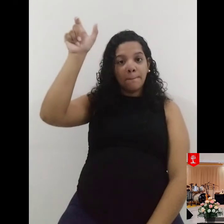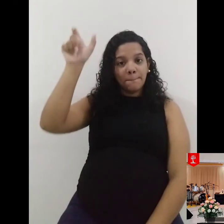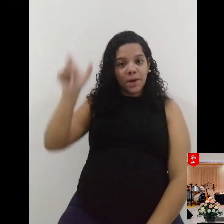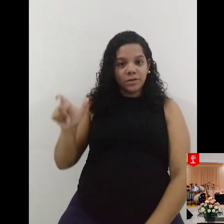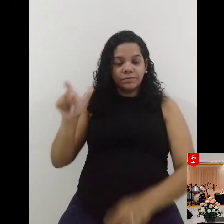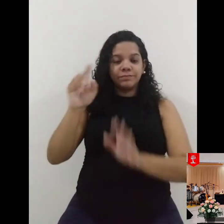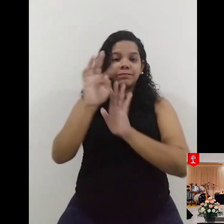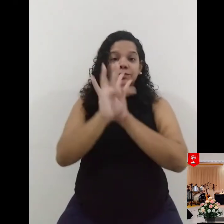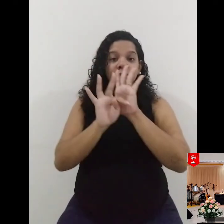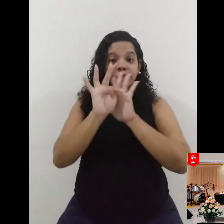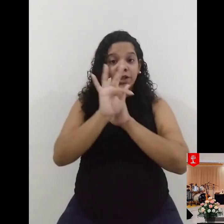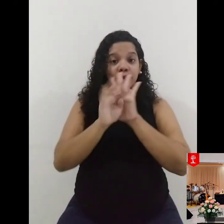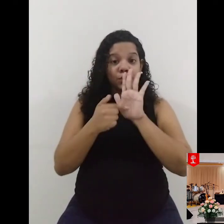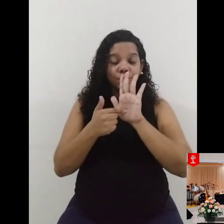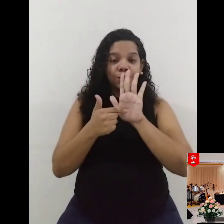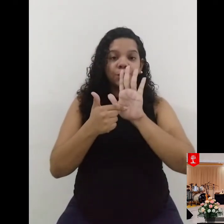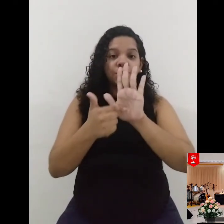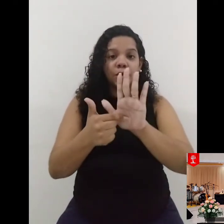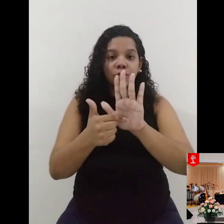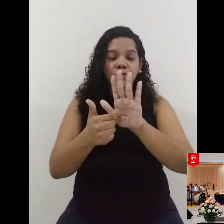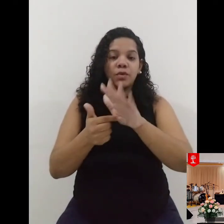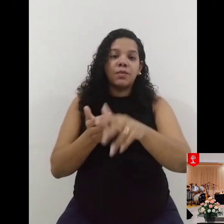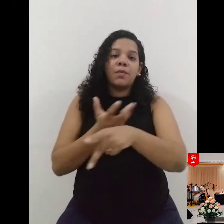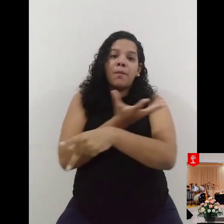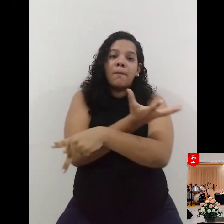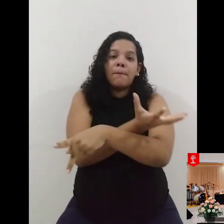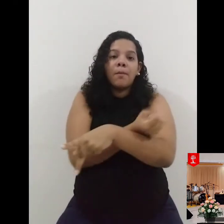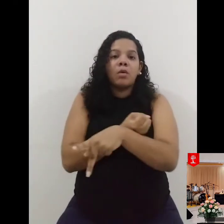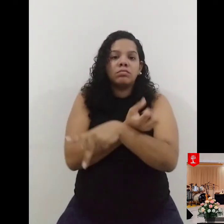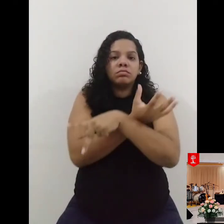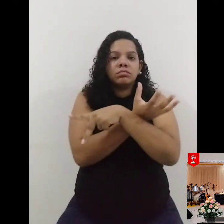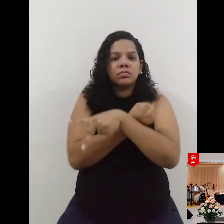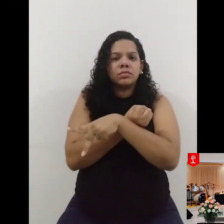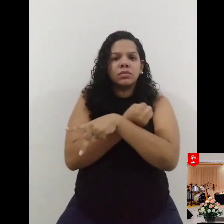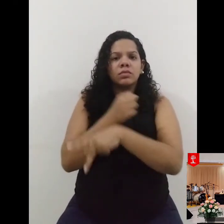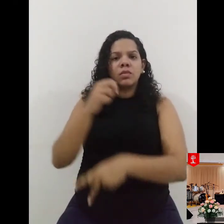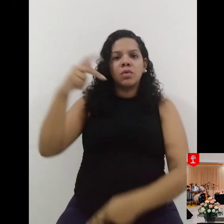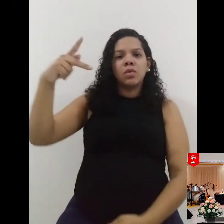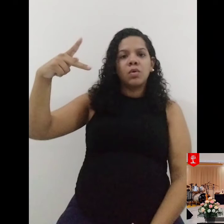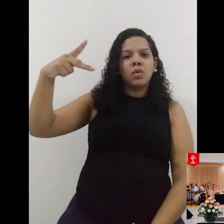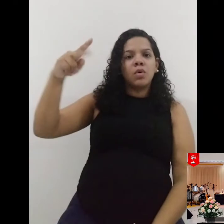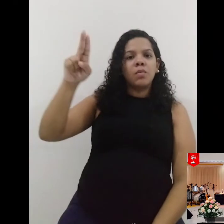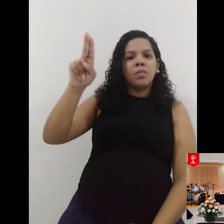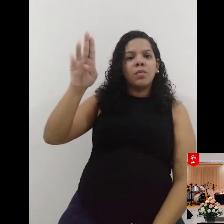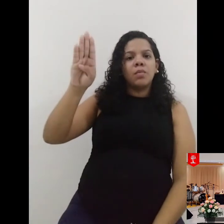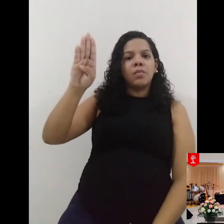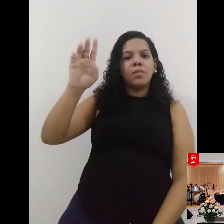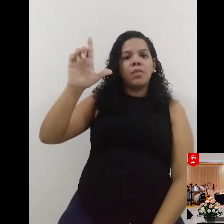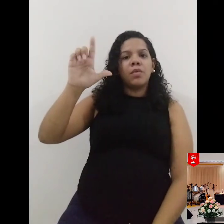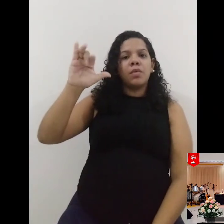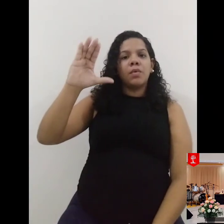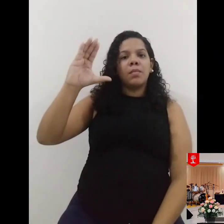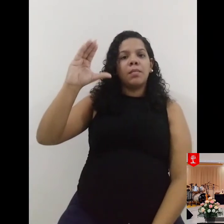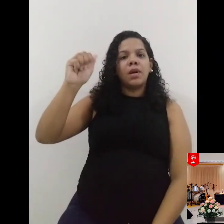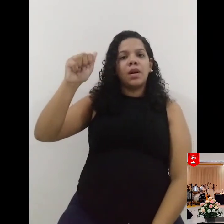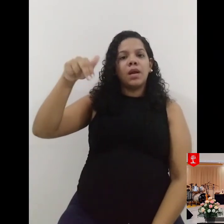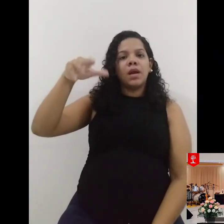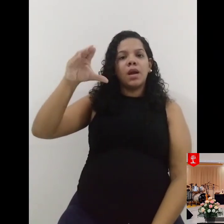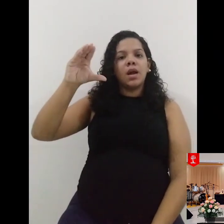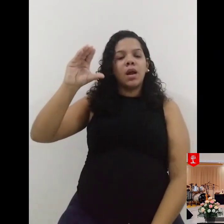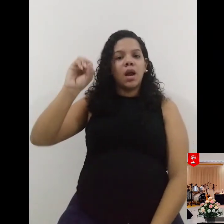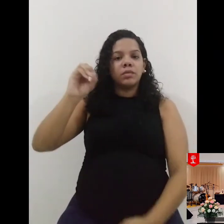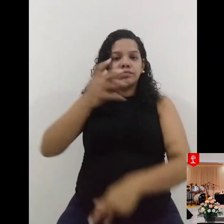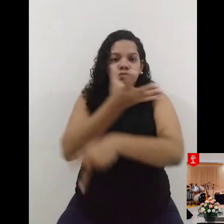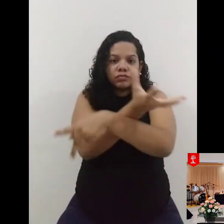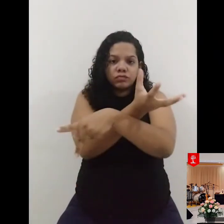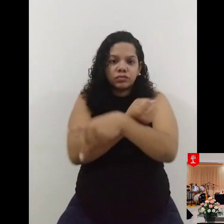sentido, no sentido de aceitação, por conta dessa função deles, eles eram